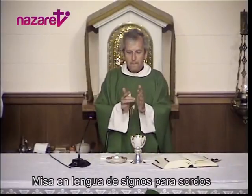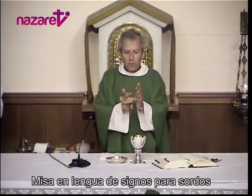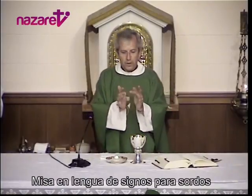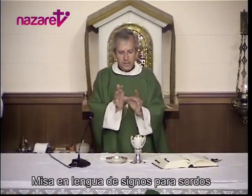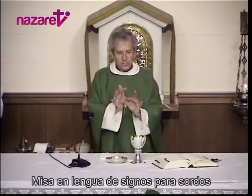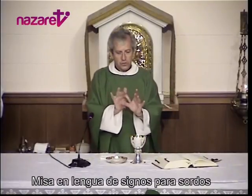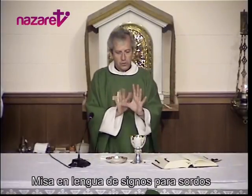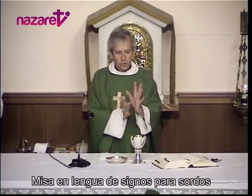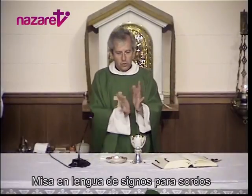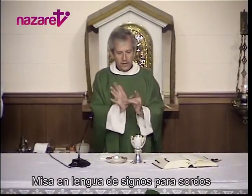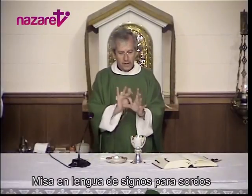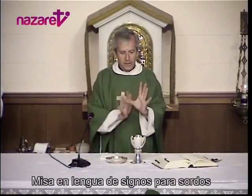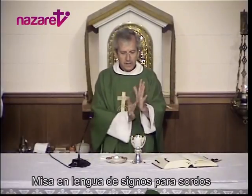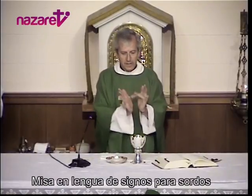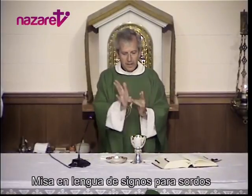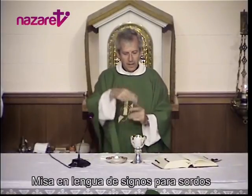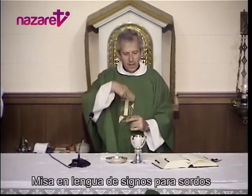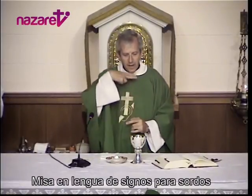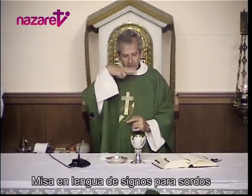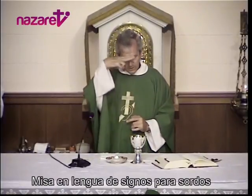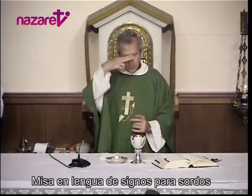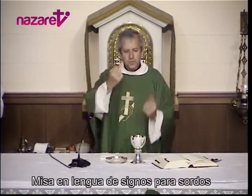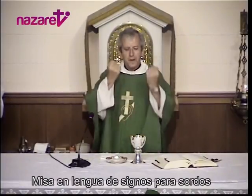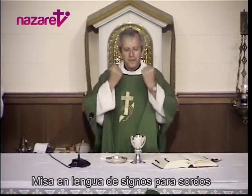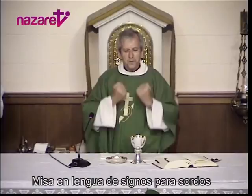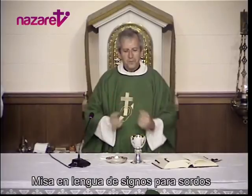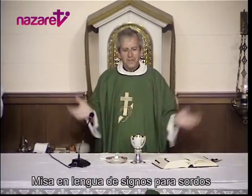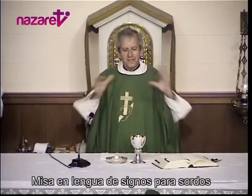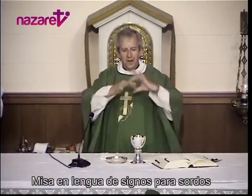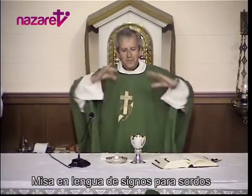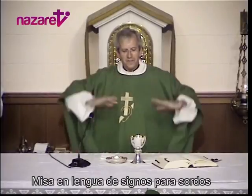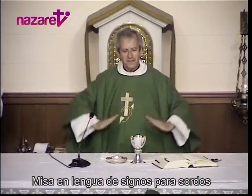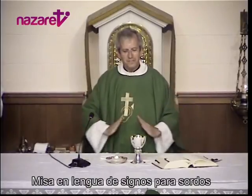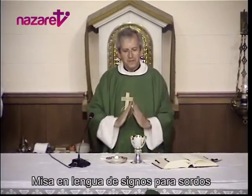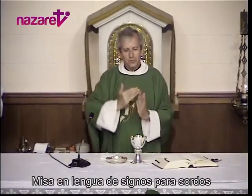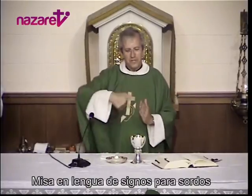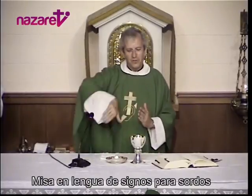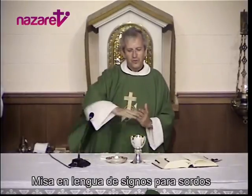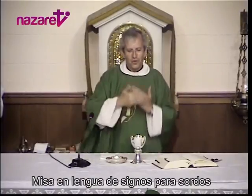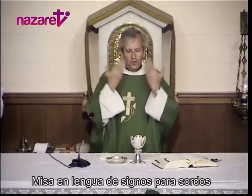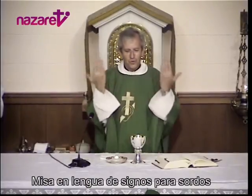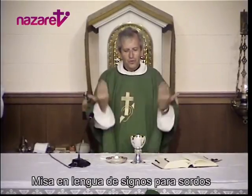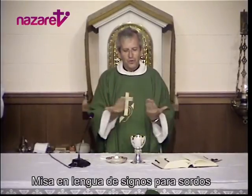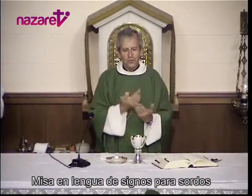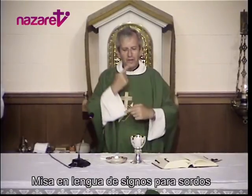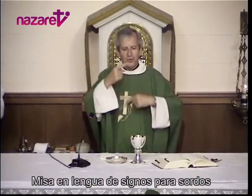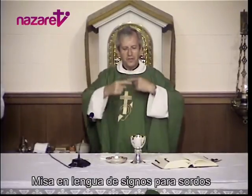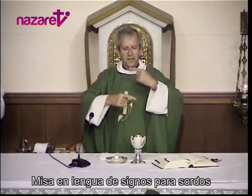Por Cristo, con Él y en Él, a ti Dios Padre omnipotente, en la unidad del Espíritu Santo, todo honor y toda gloria por